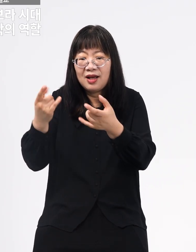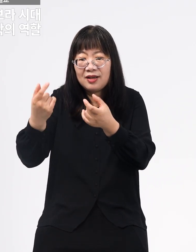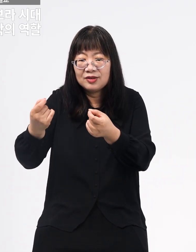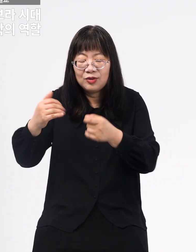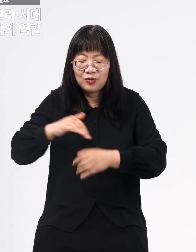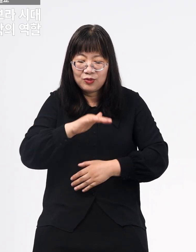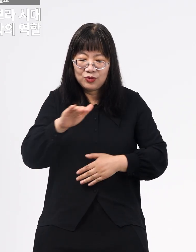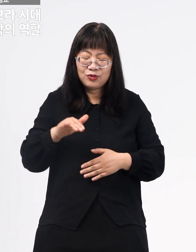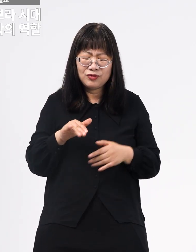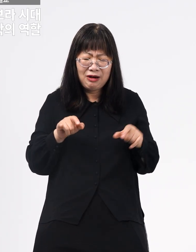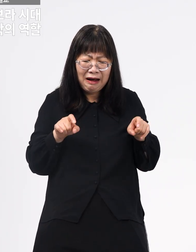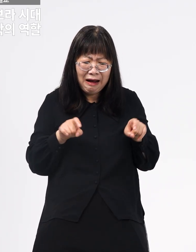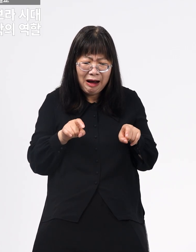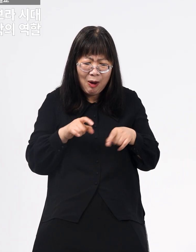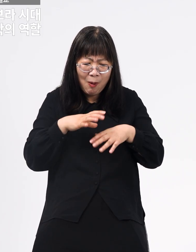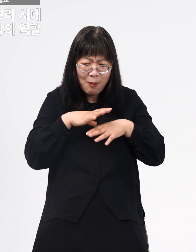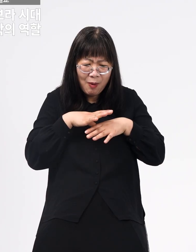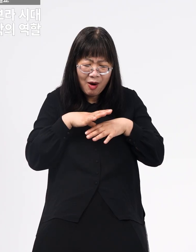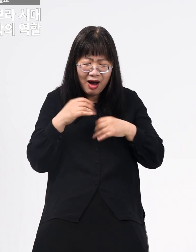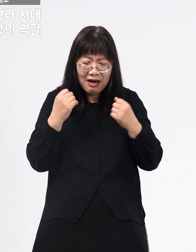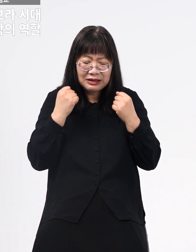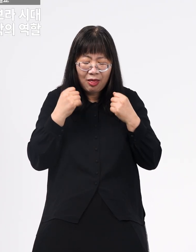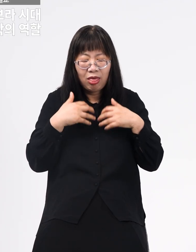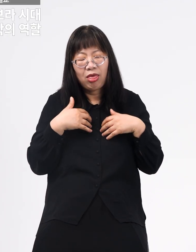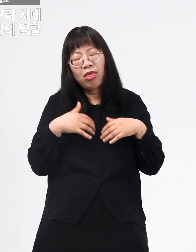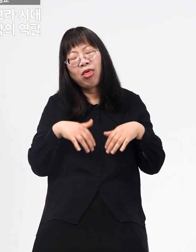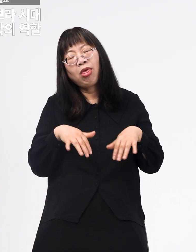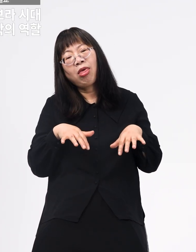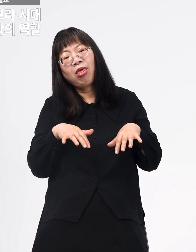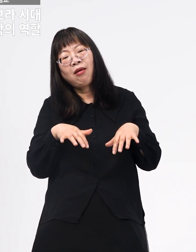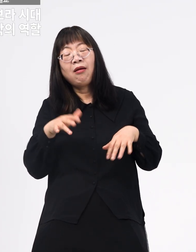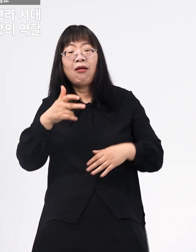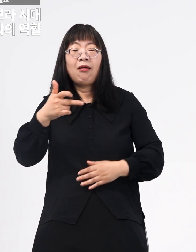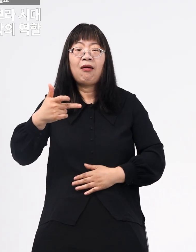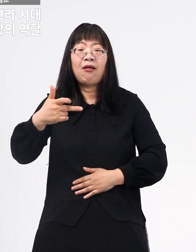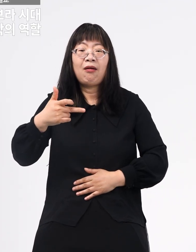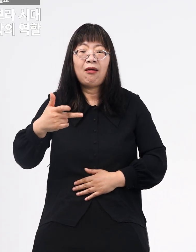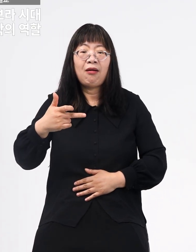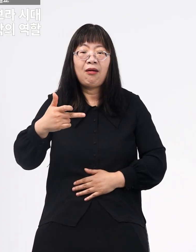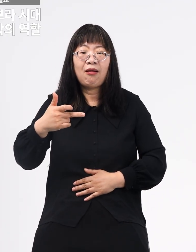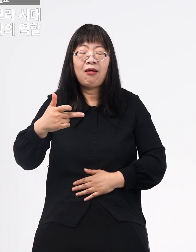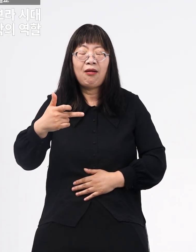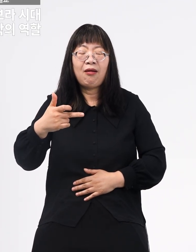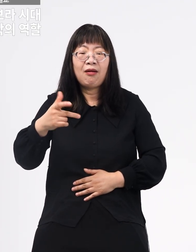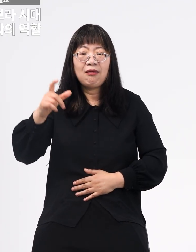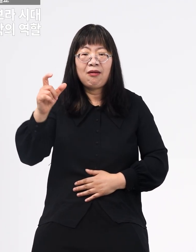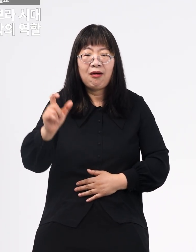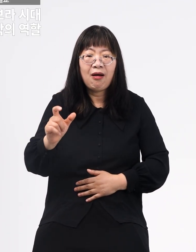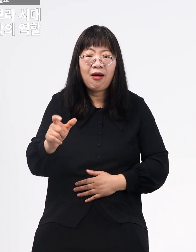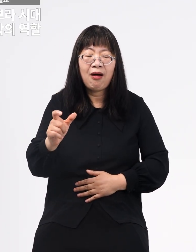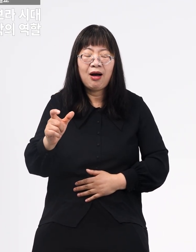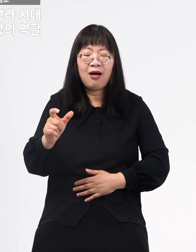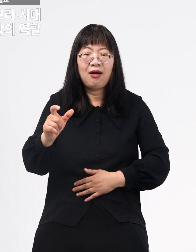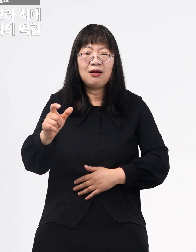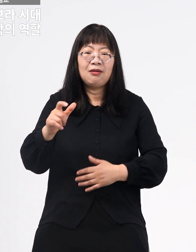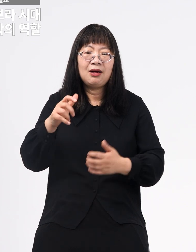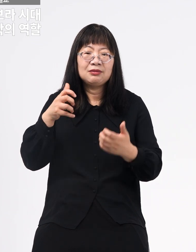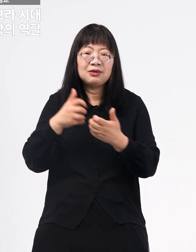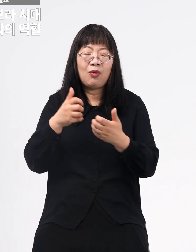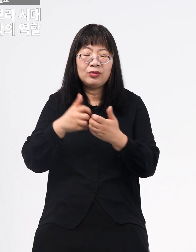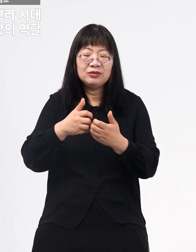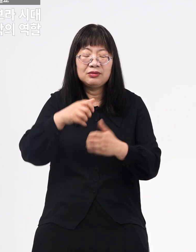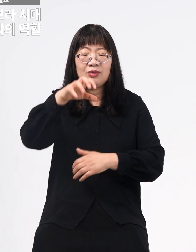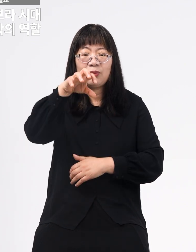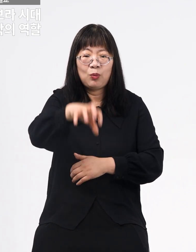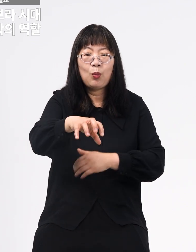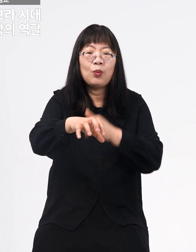우리를 떨게 만들고 무력화시키는 큰 난공불락의 요새가 있어요. 대적이